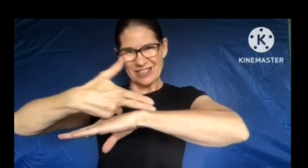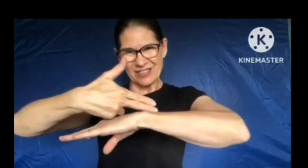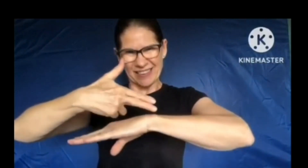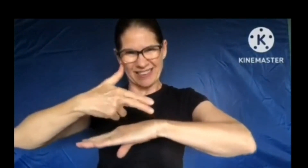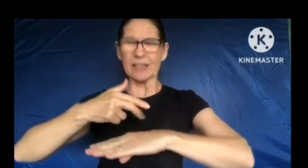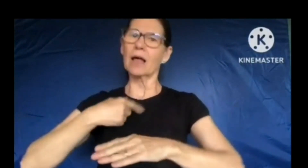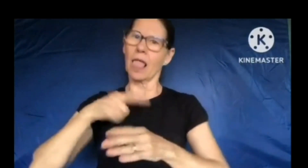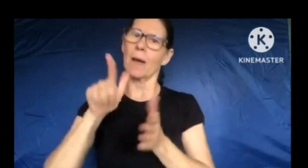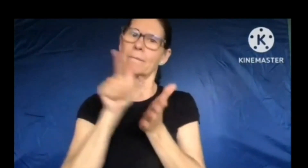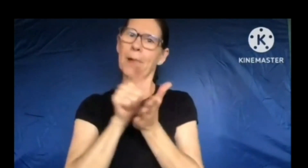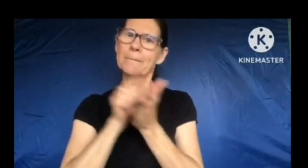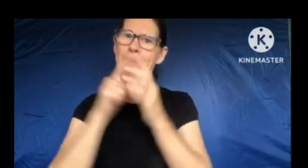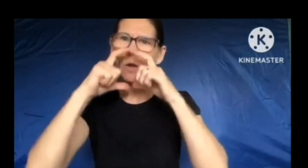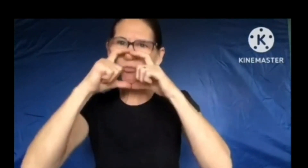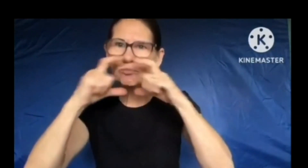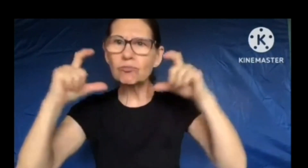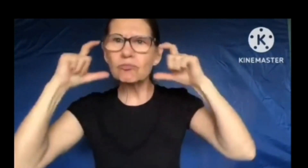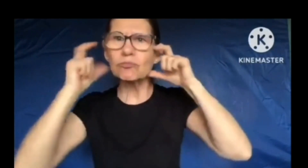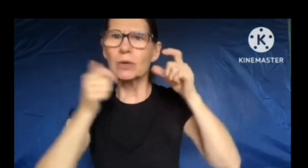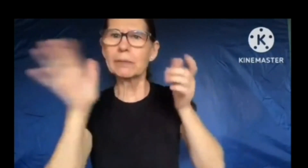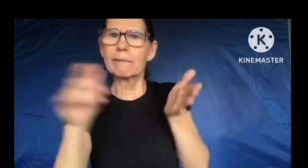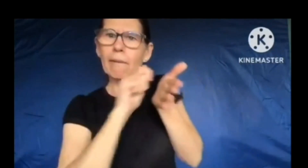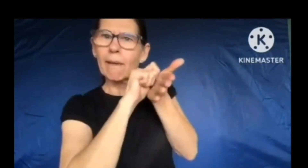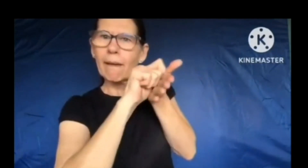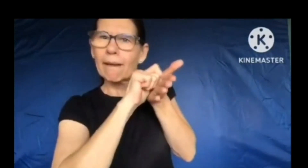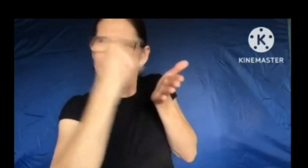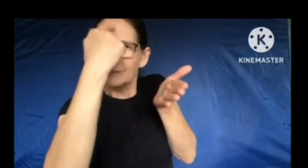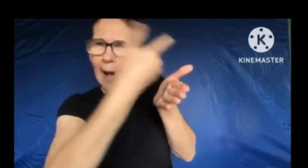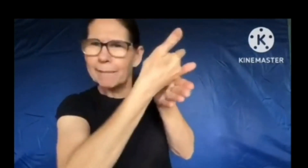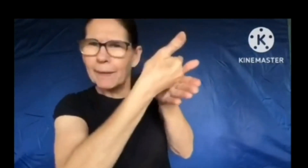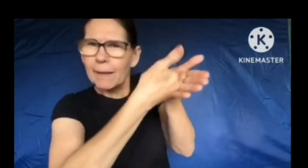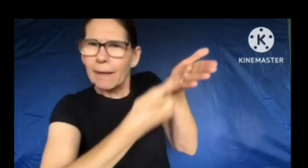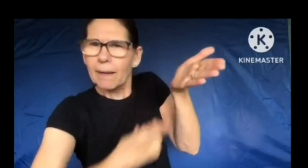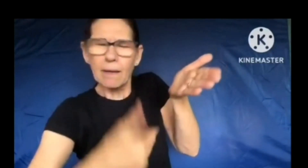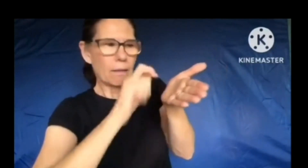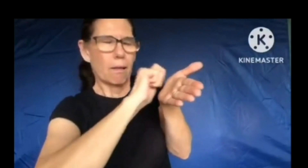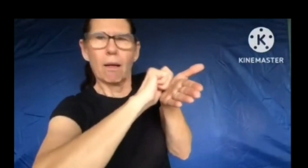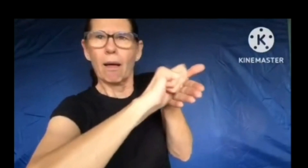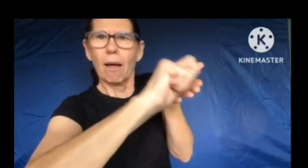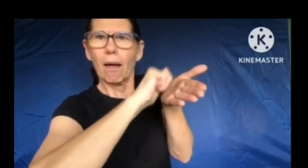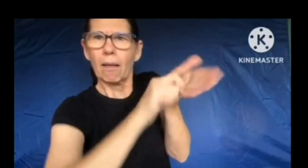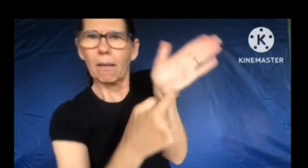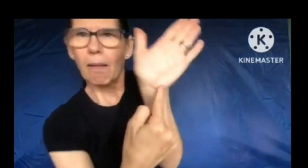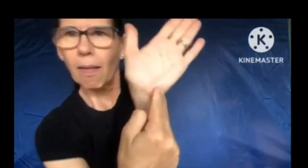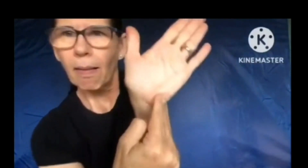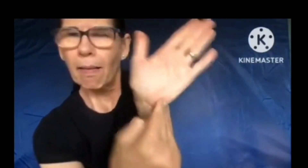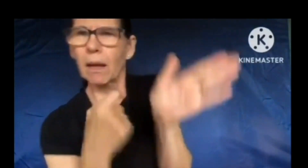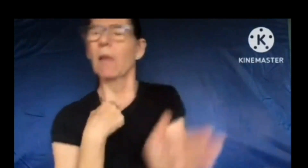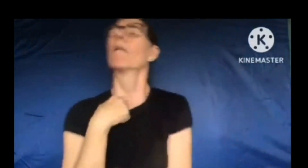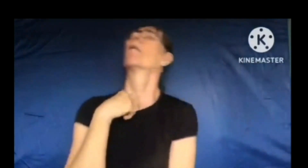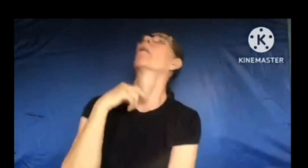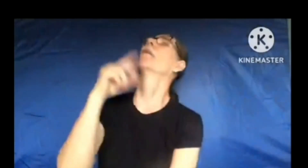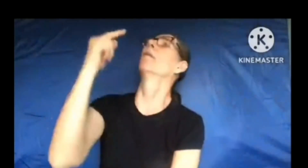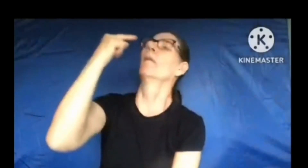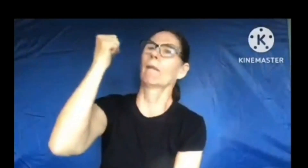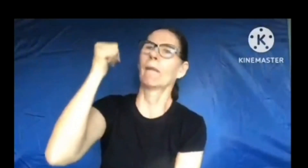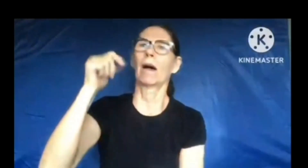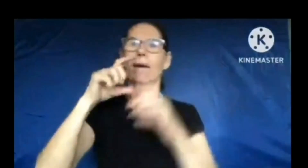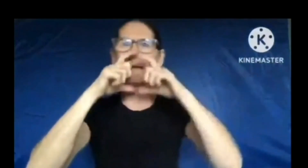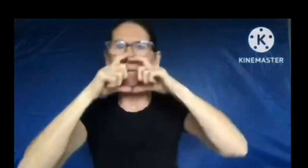a cirurgia, a comunicação era através do papel, porque o médico usava máscara. E ele me mostrava, e eu lá